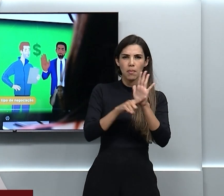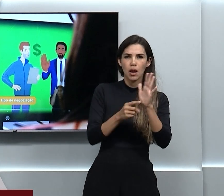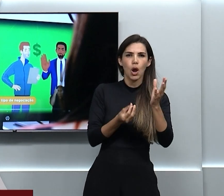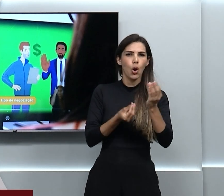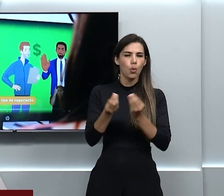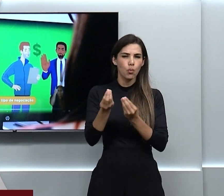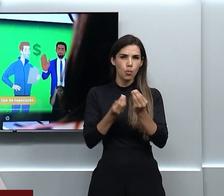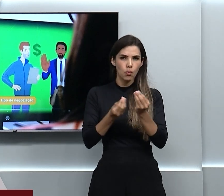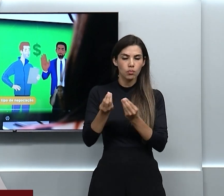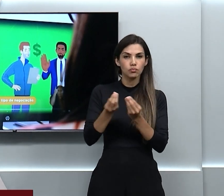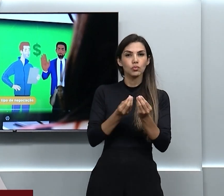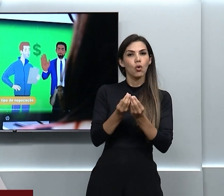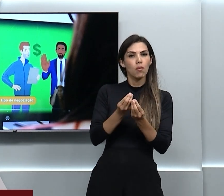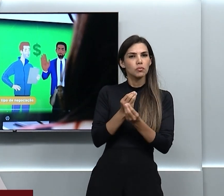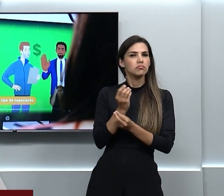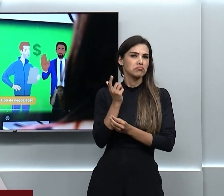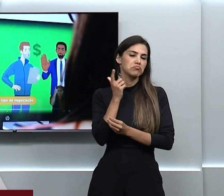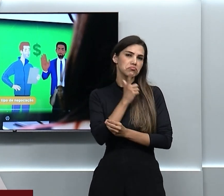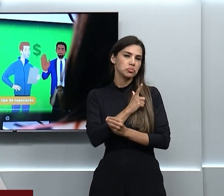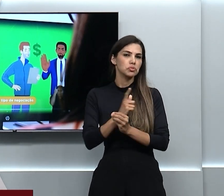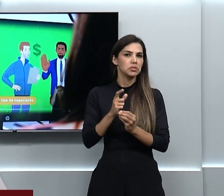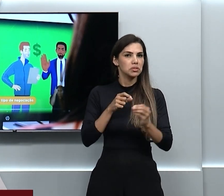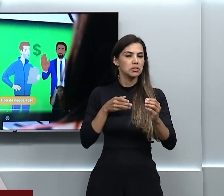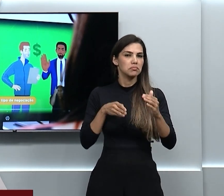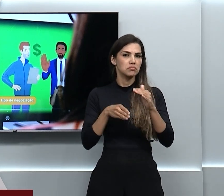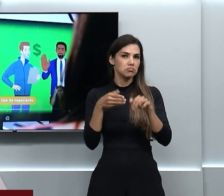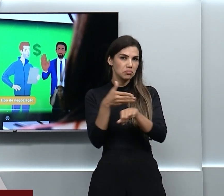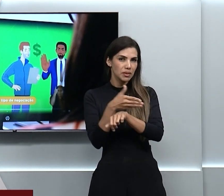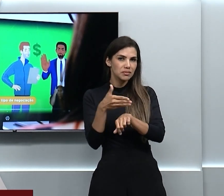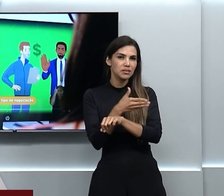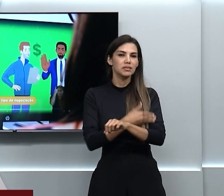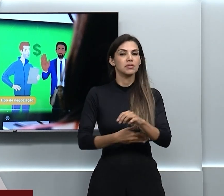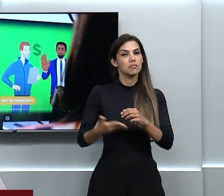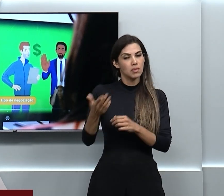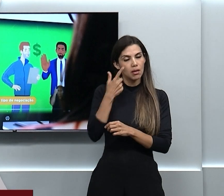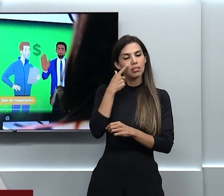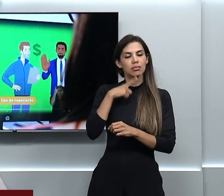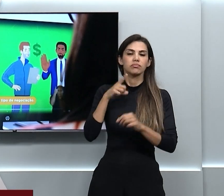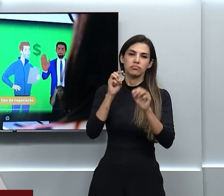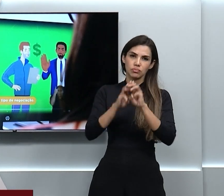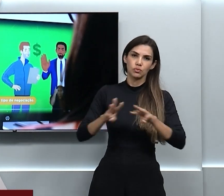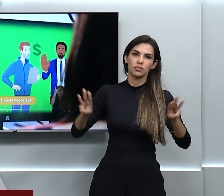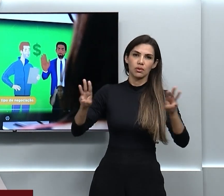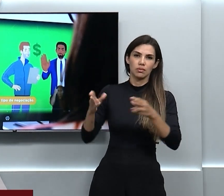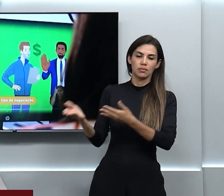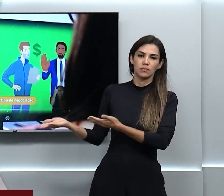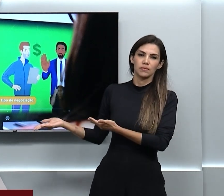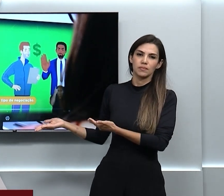acessar essas ações sociais você pode encontrar no site da AGEAB,